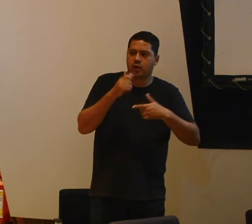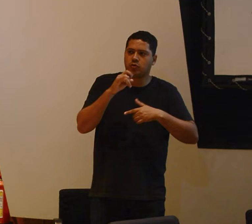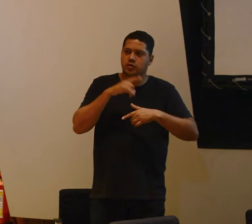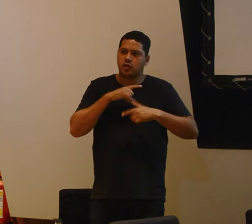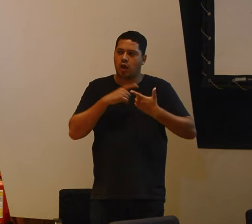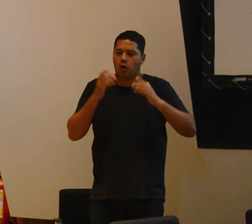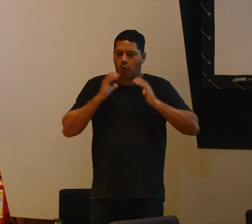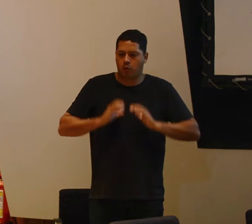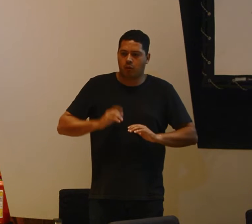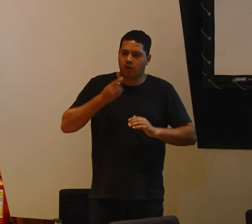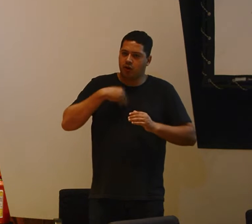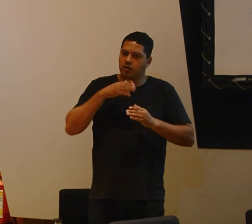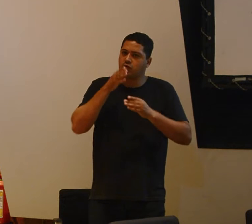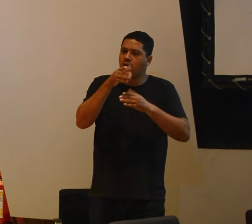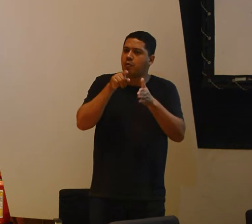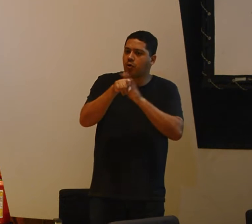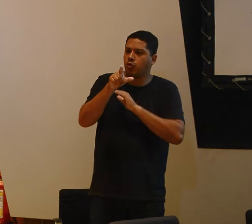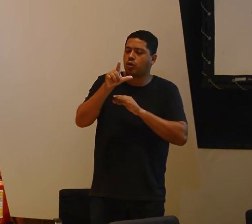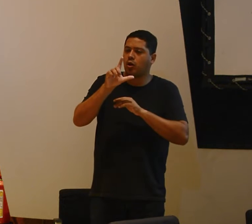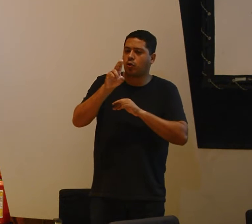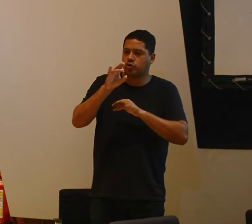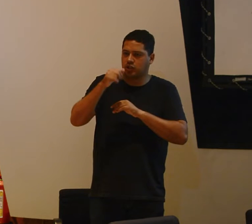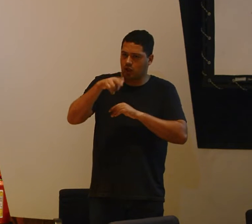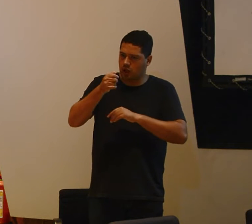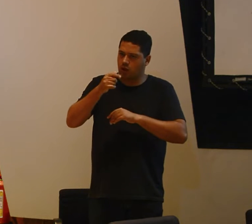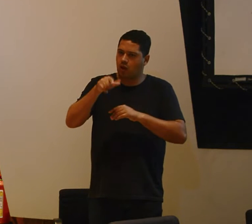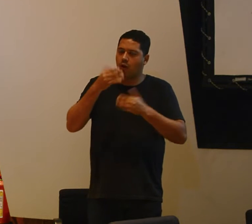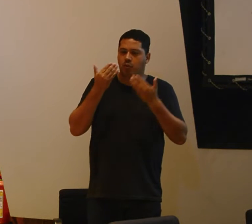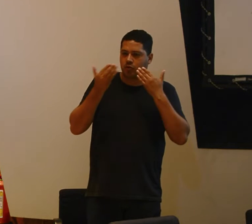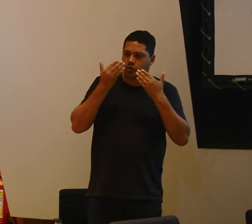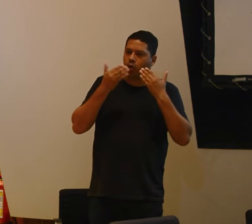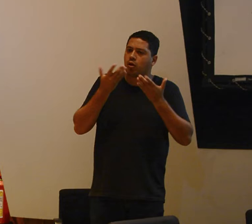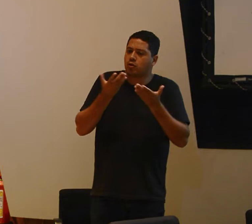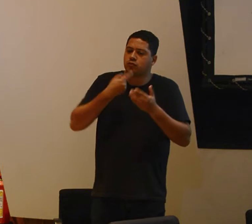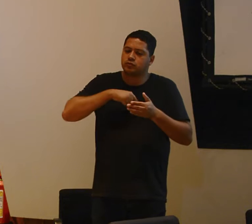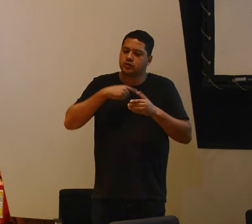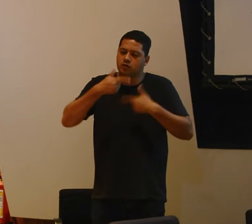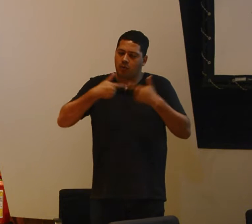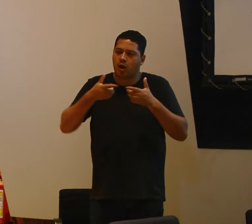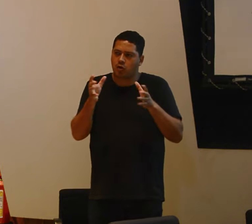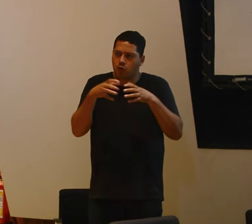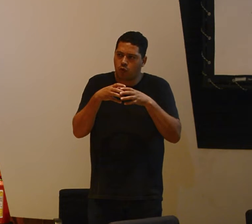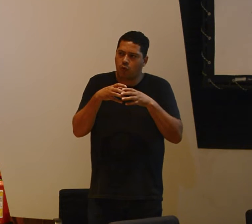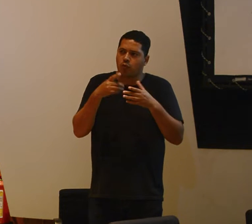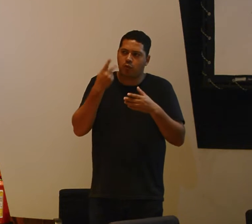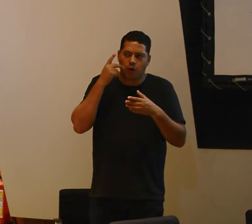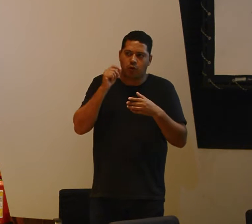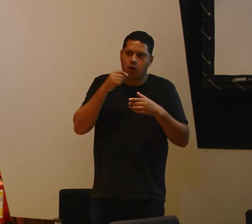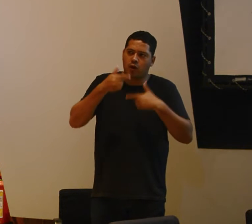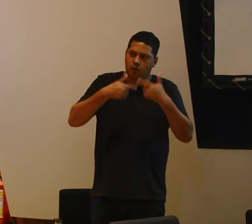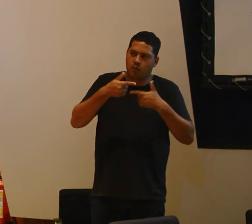Luciana, nossa psicóloga. Então, a gente trabalha em equipe para intervir em cada caso, né?